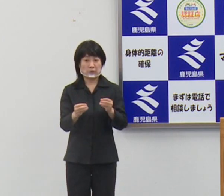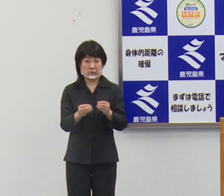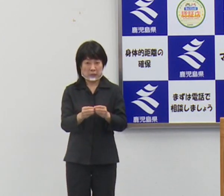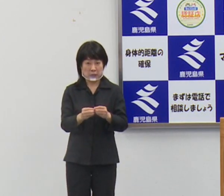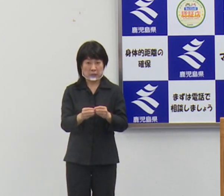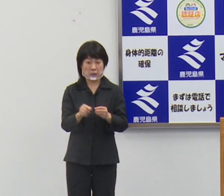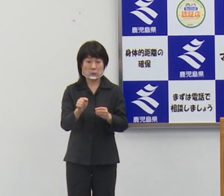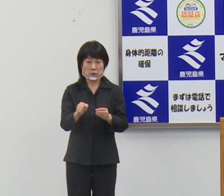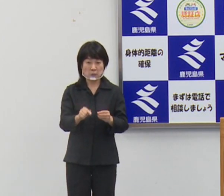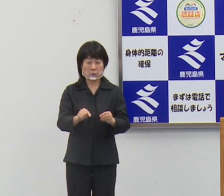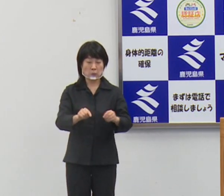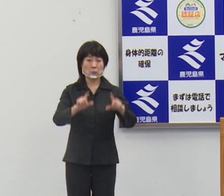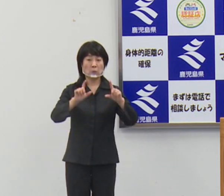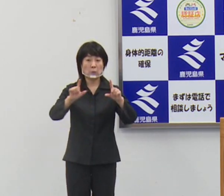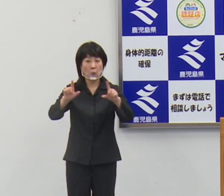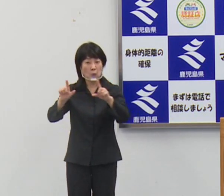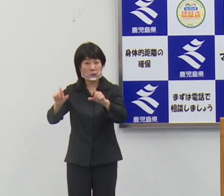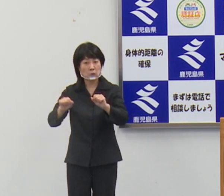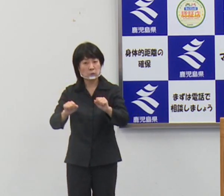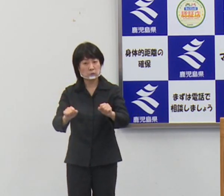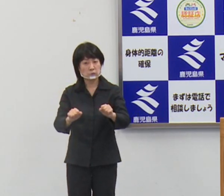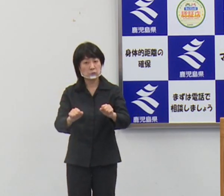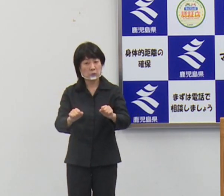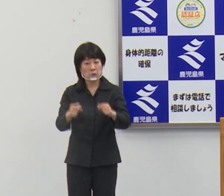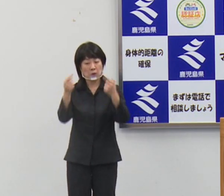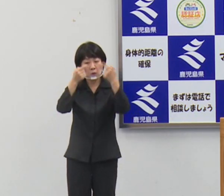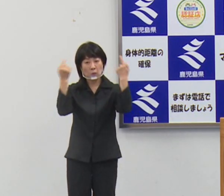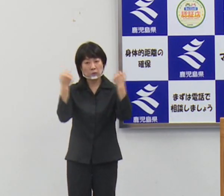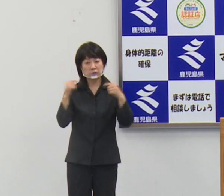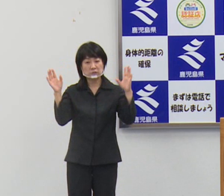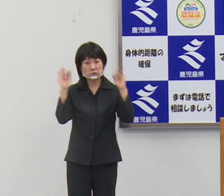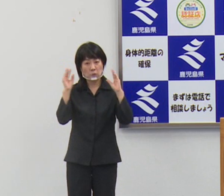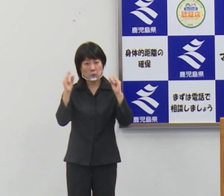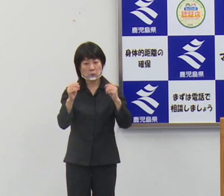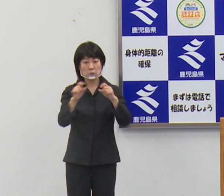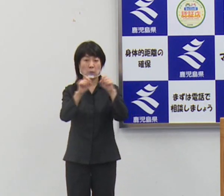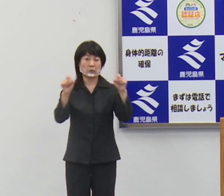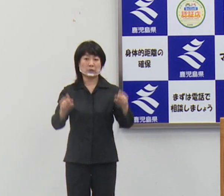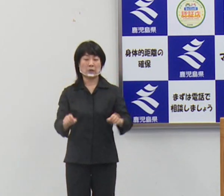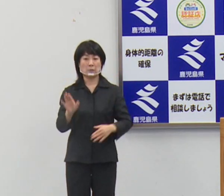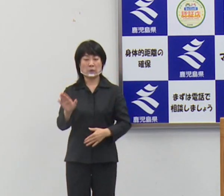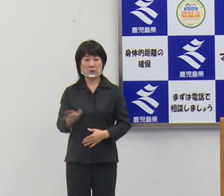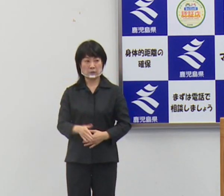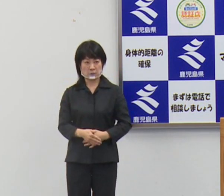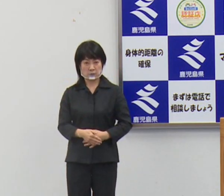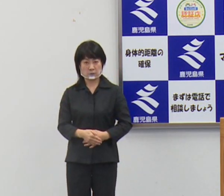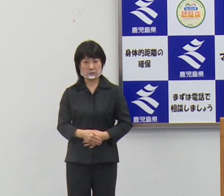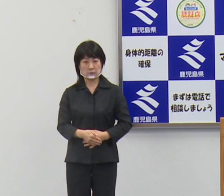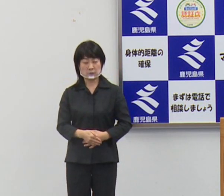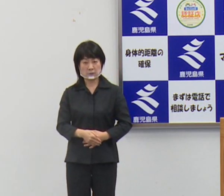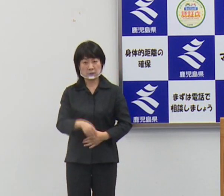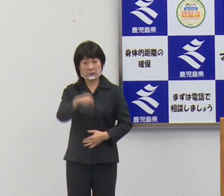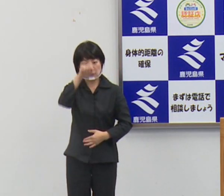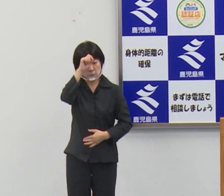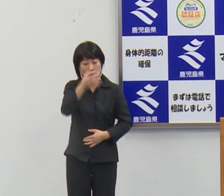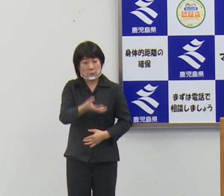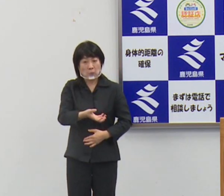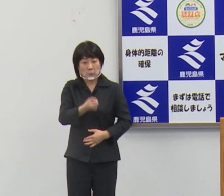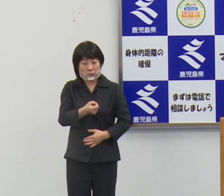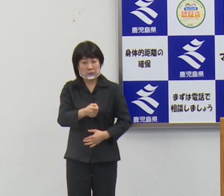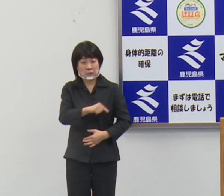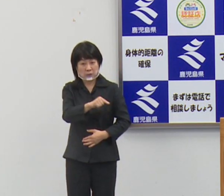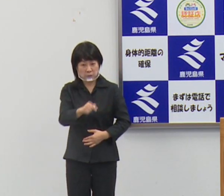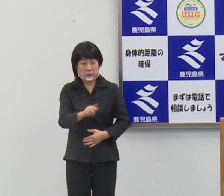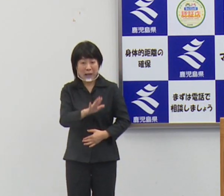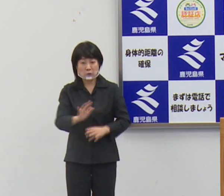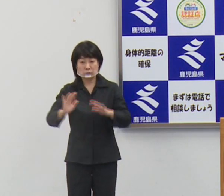まで出すとちょっとまたいろいろと個人情報の関係もあると思いますので、基礎疾患がある方